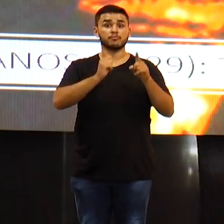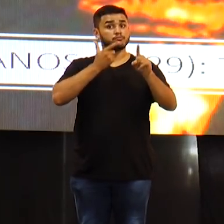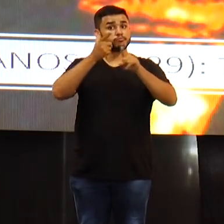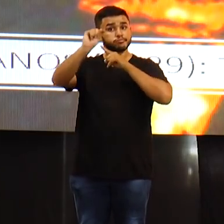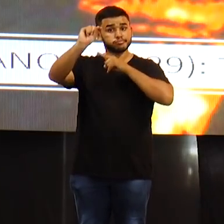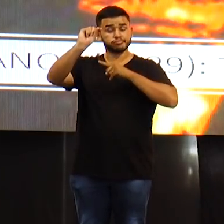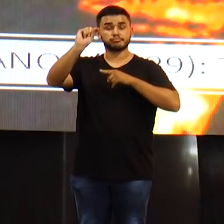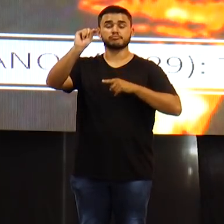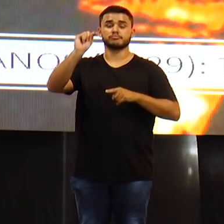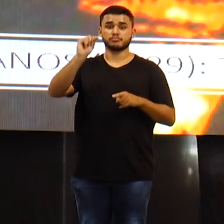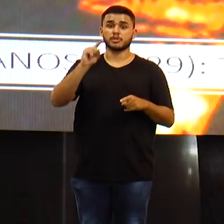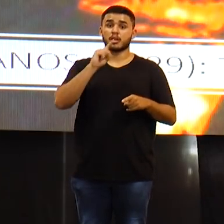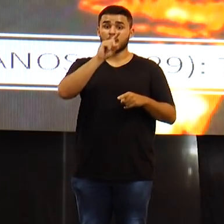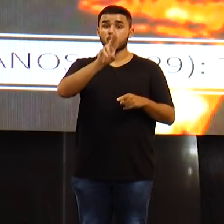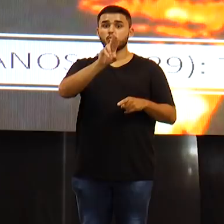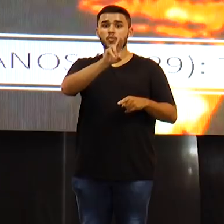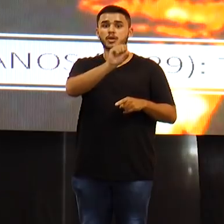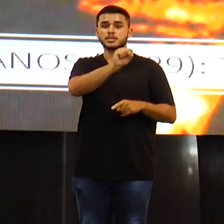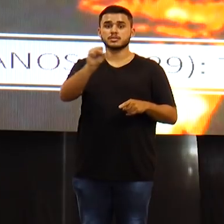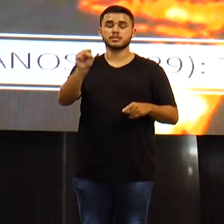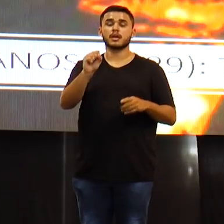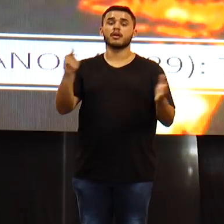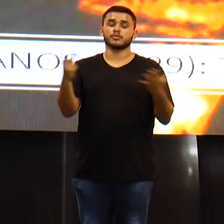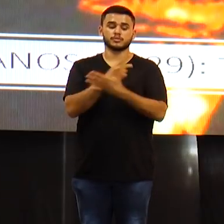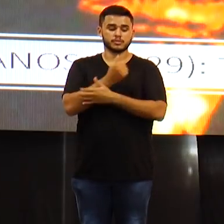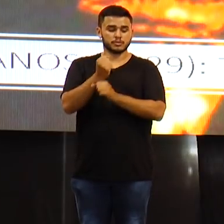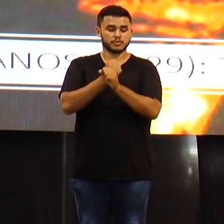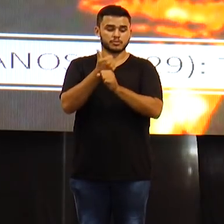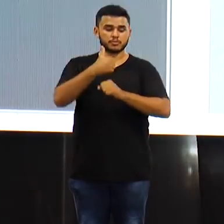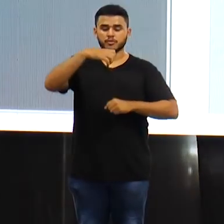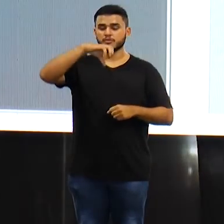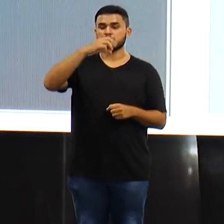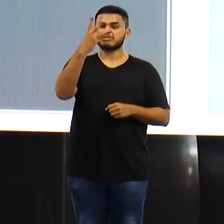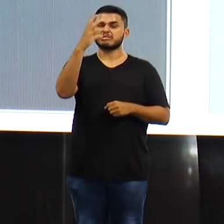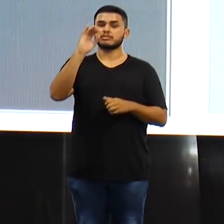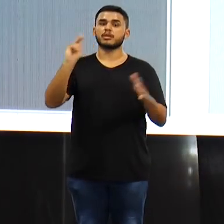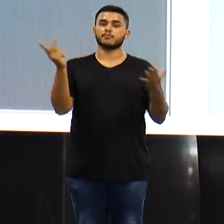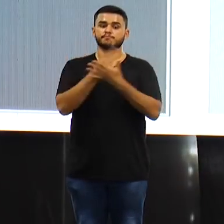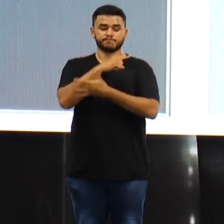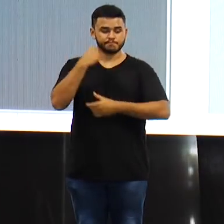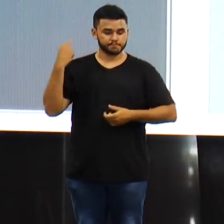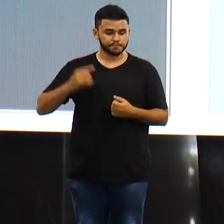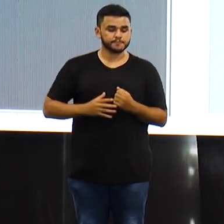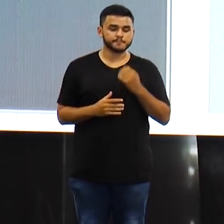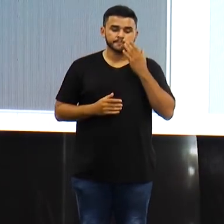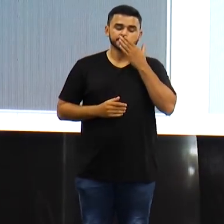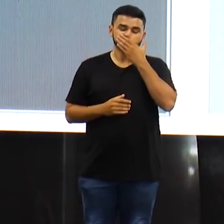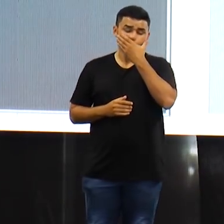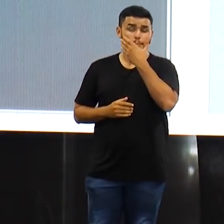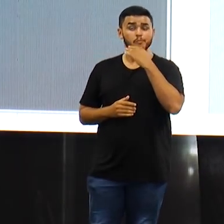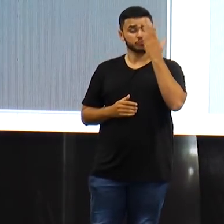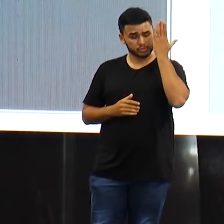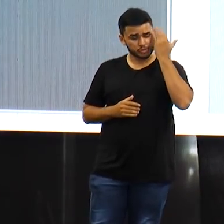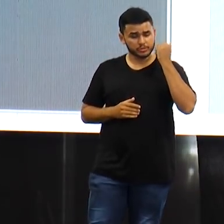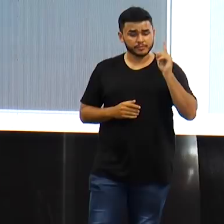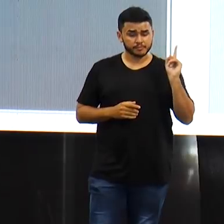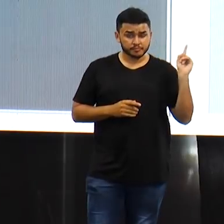Será assassinado na década de 30, certo? Mas vamos seguir. Só um detalhe, viu? Quando eu falo